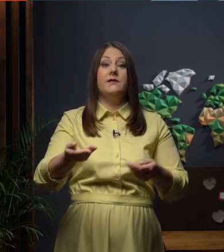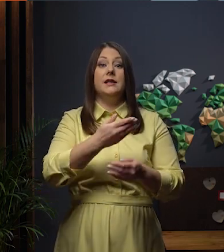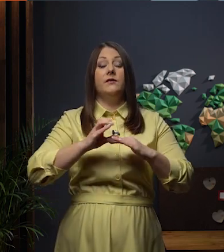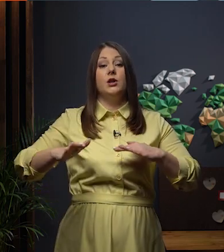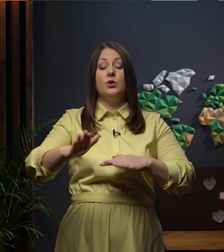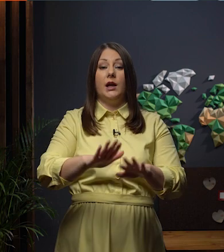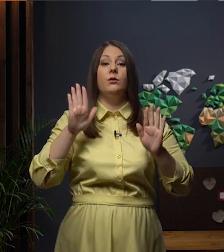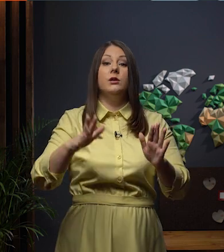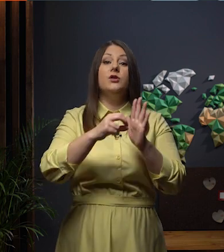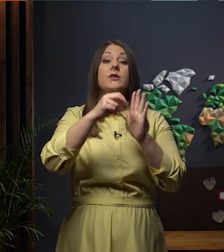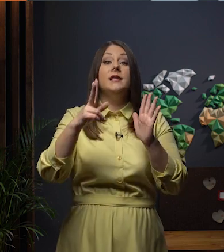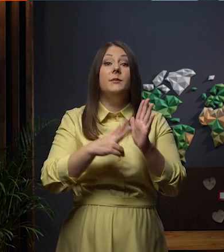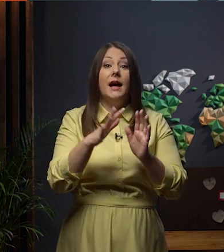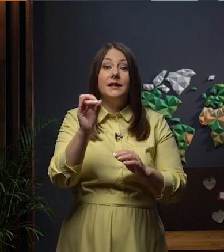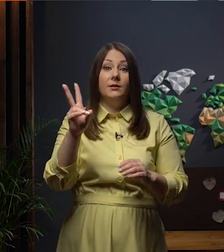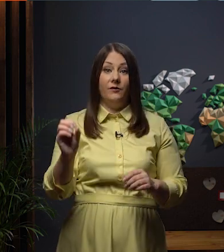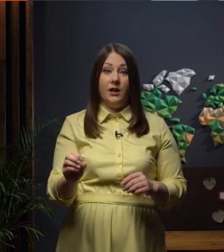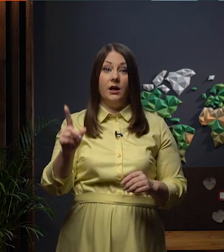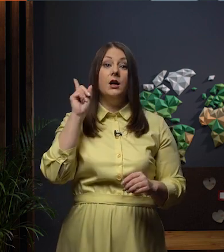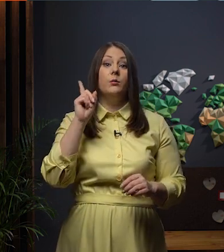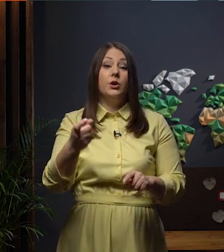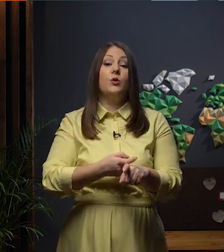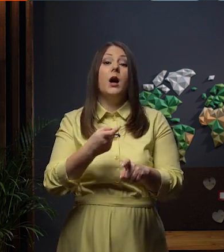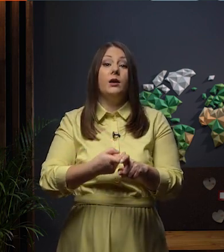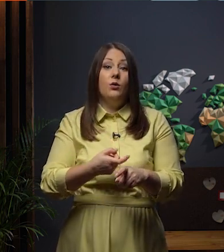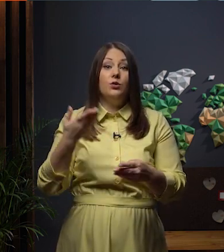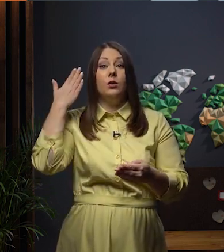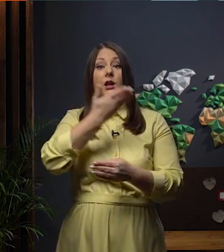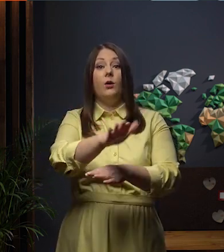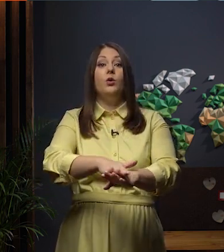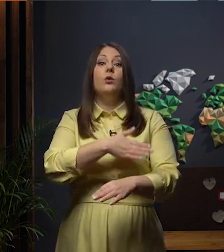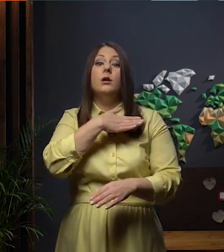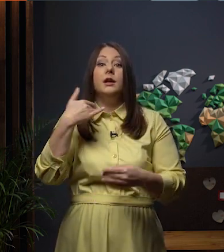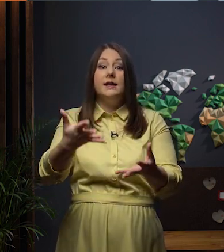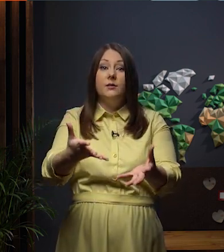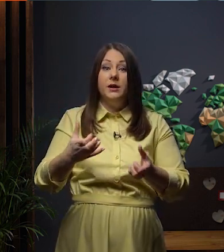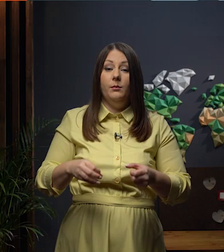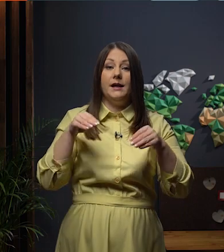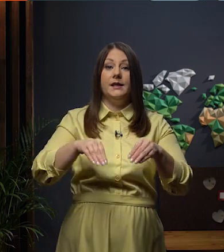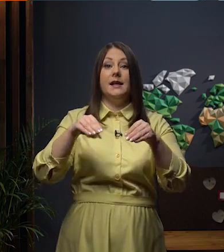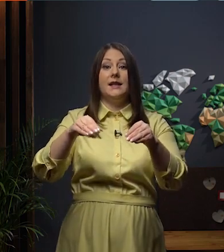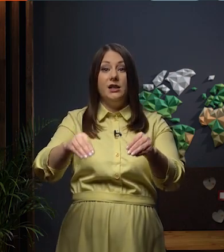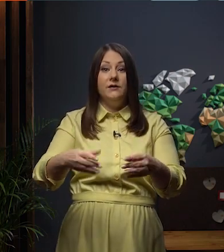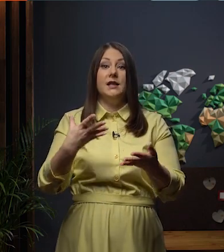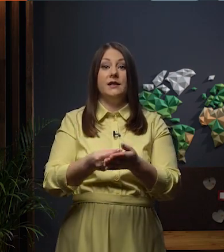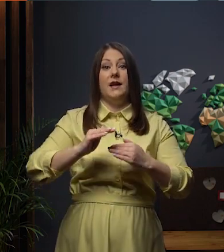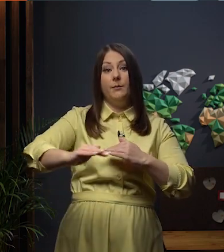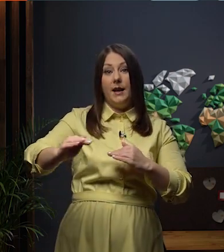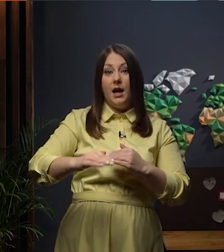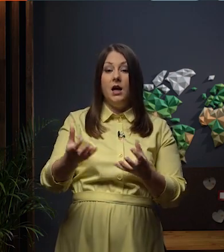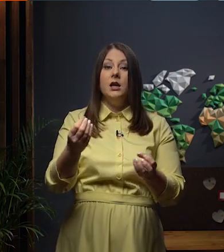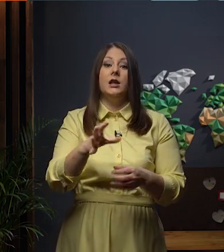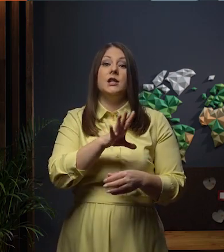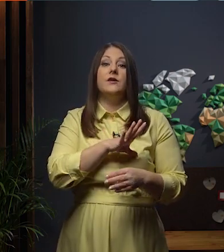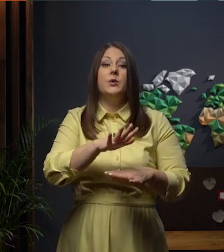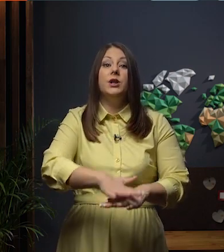помидоры завезли в нашу страну лишь в 18 веке. Причем картошку народ долго не хотел принимать и засаживать ей свои